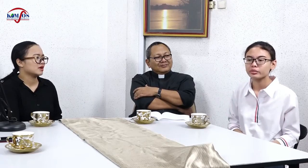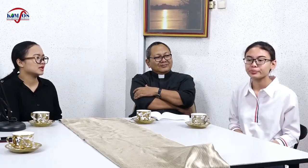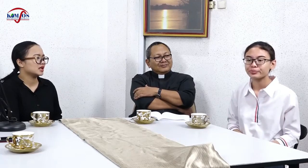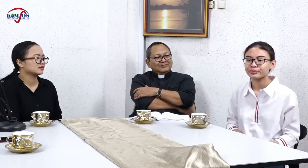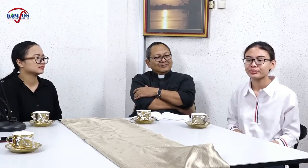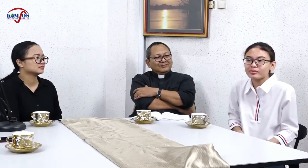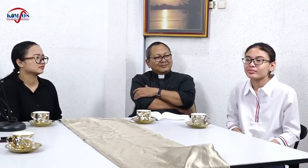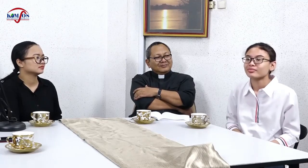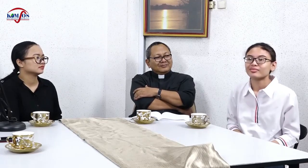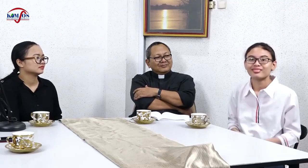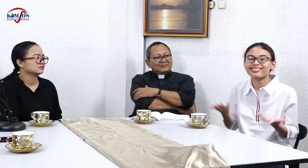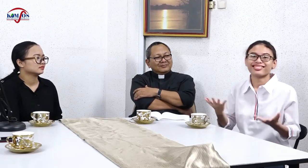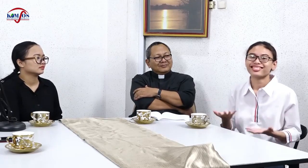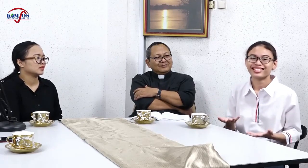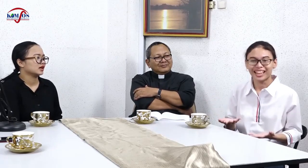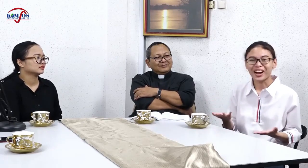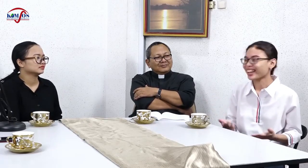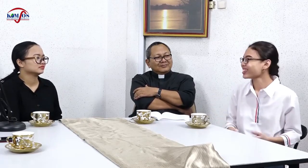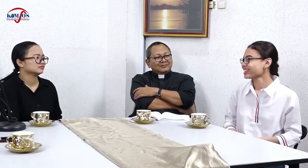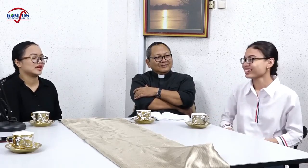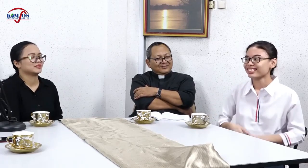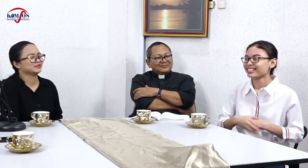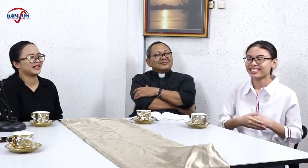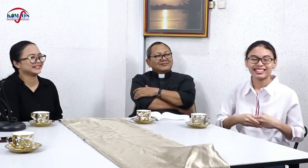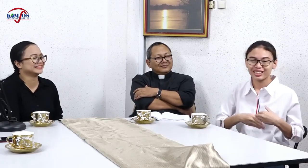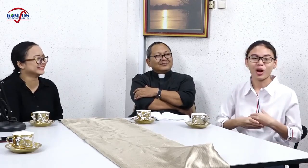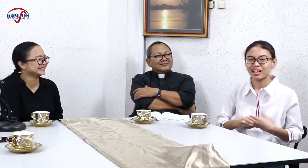Mama bilang ya